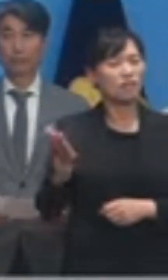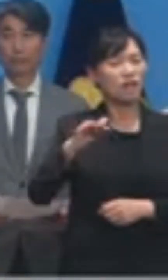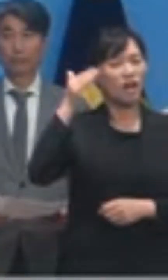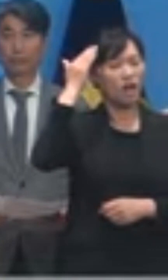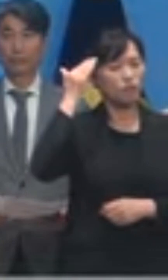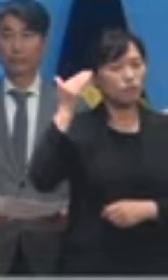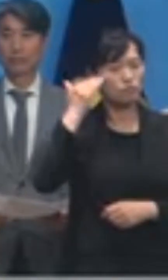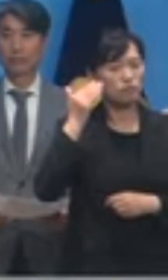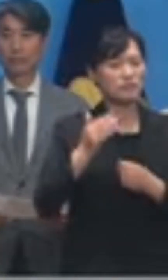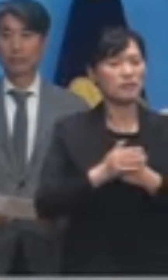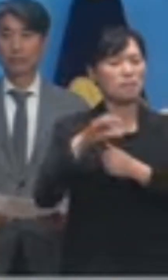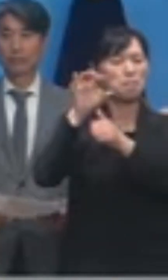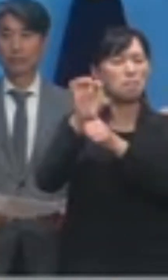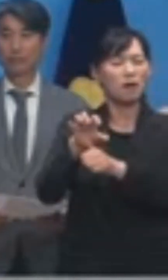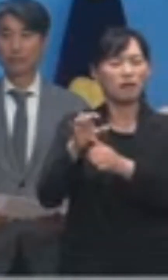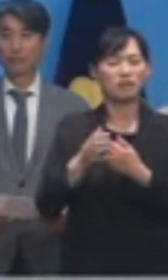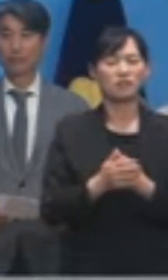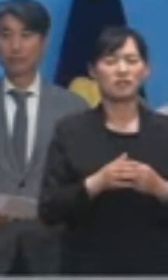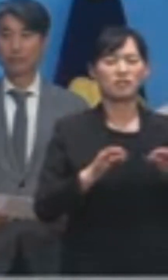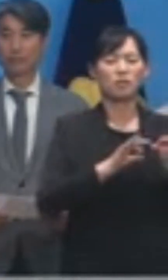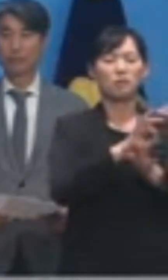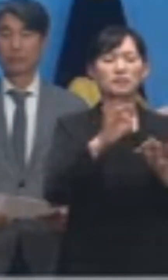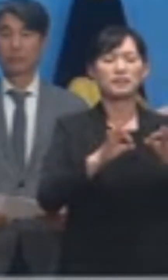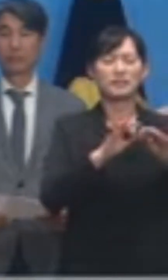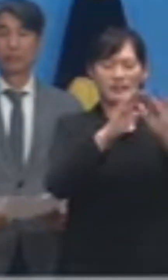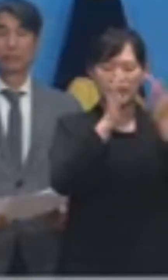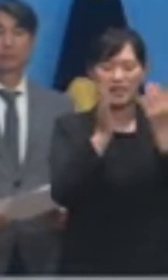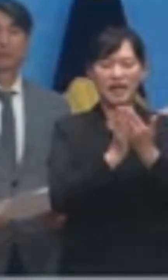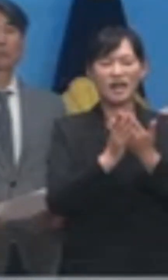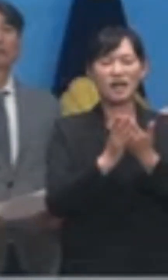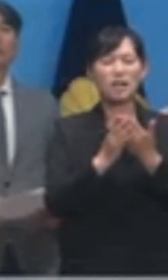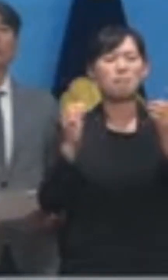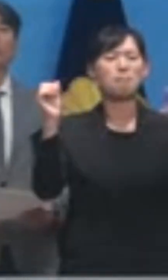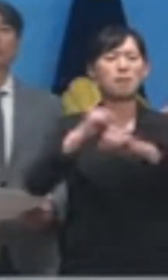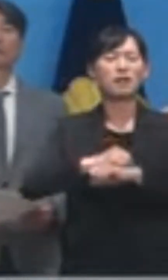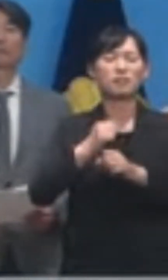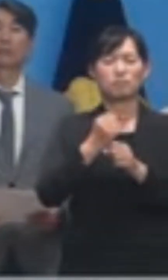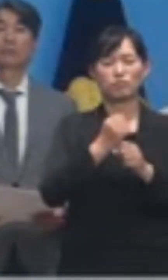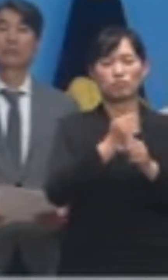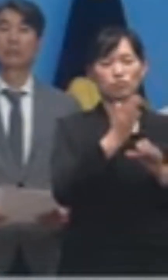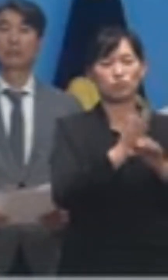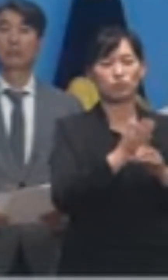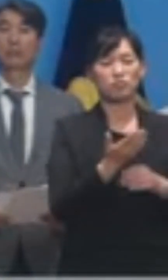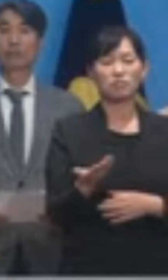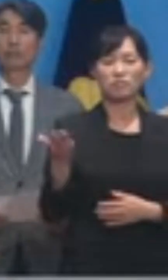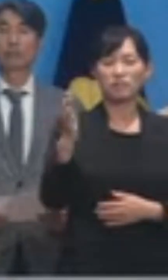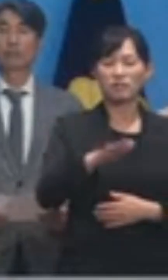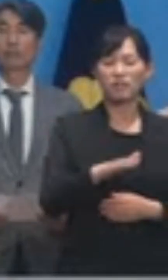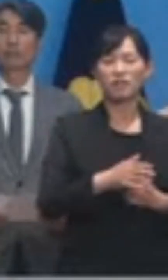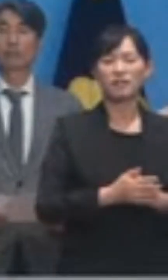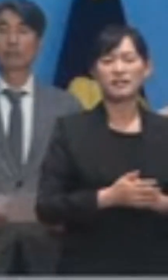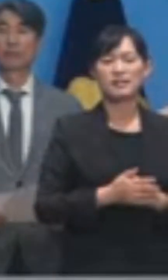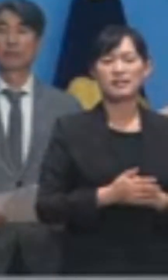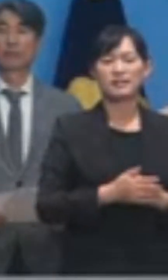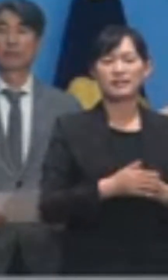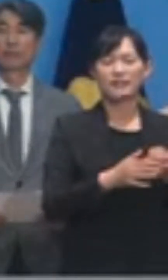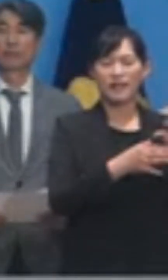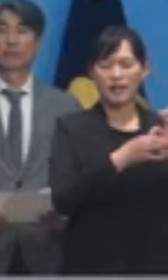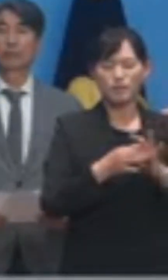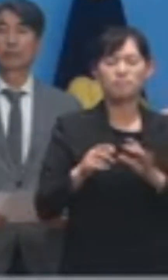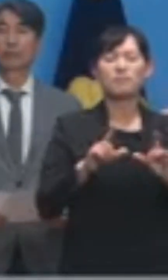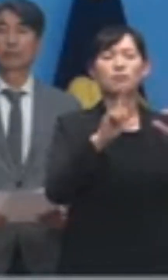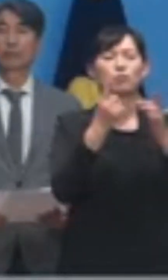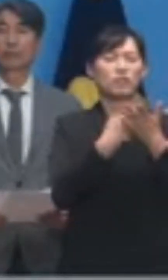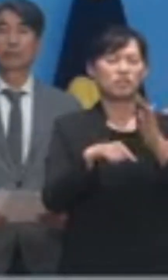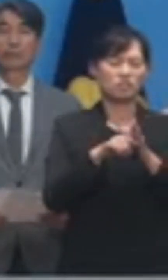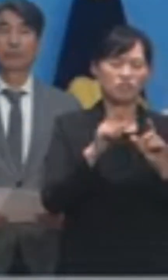한쪽 날개를 꺾으려 하고 있습니다. 경제정책을 폭망으로 밀고 가고 있습니다. 하지만 현장은 끊임없이 삶을 위해서, 더